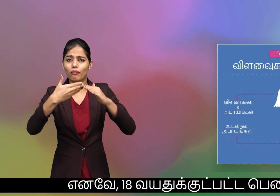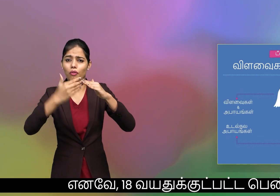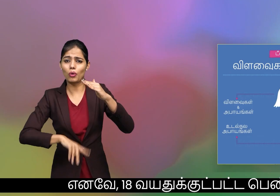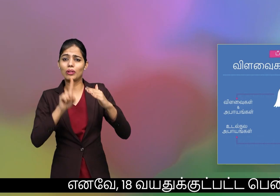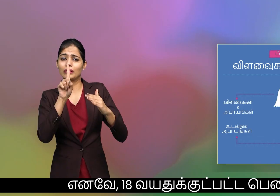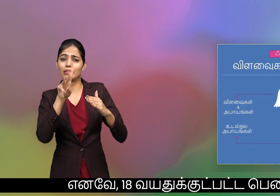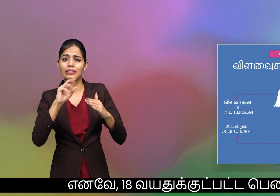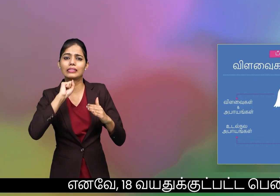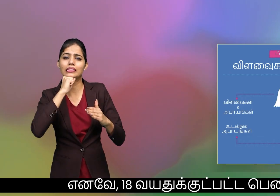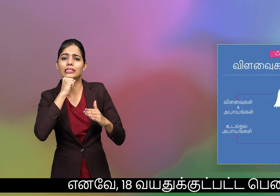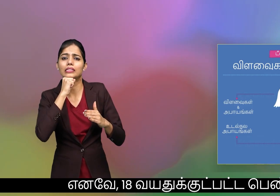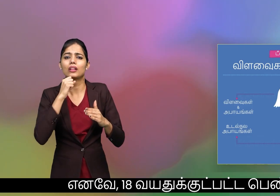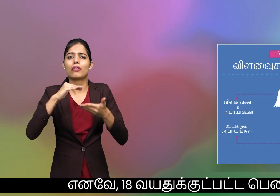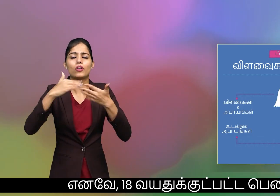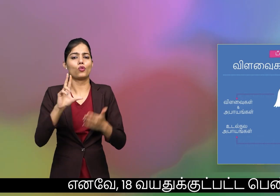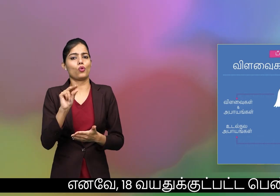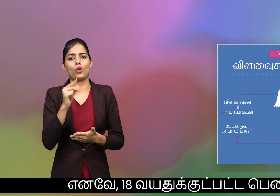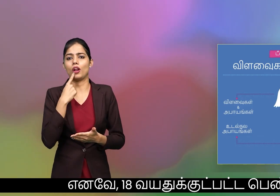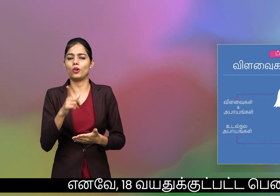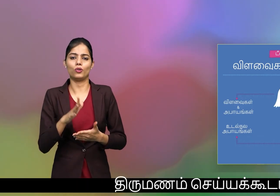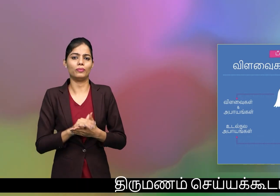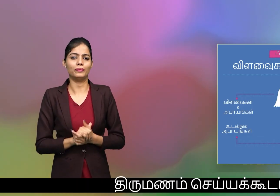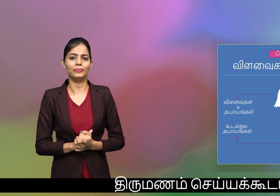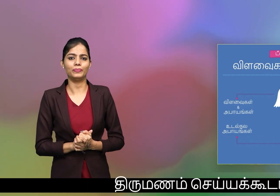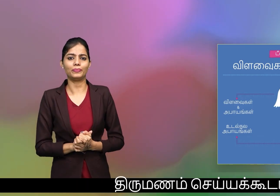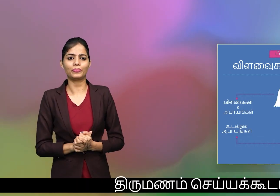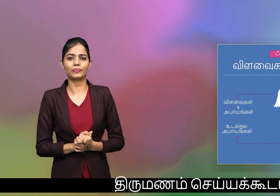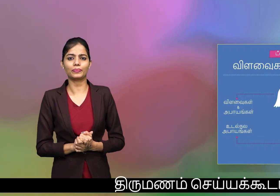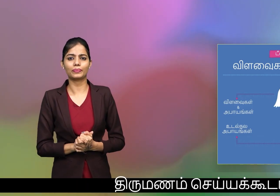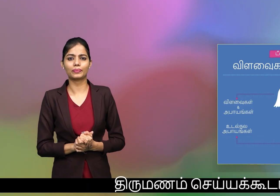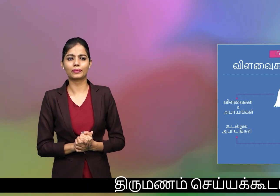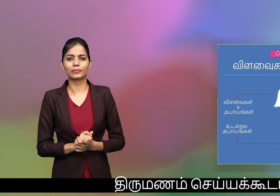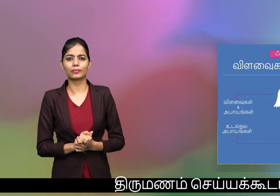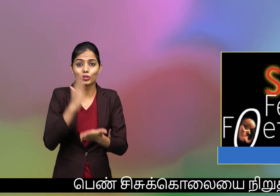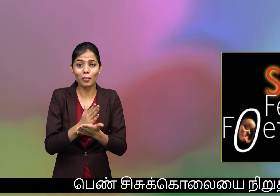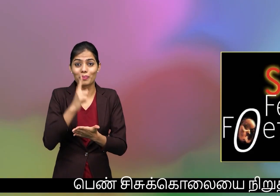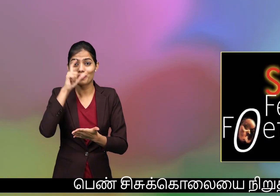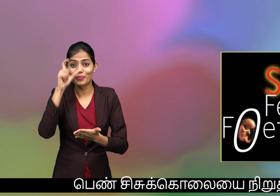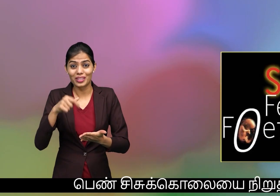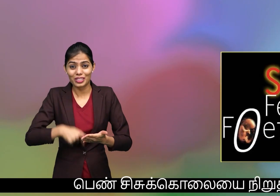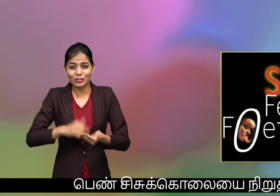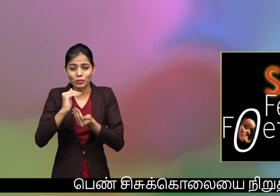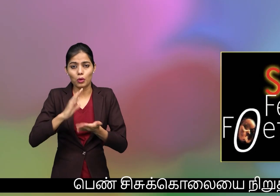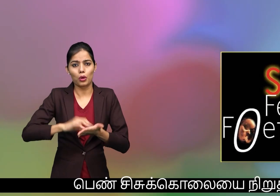எனவே 18 வயதுக்குட்பட்ட பெண்களுக்கு திருமணம் செய்யக்கூடாது. பெண் சிசு கொலையை நிறுத்துங்கள்.